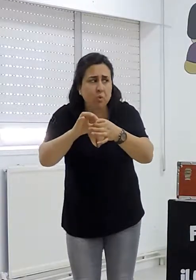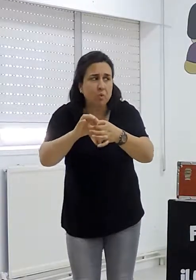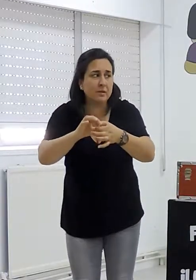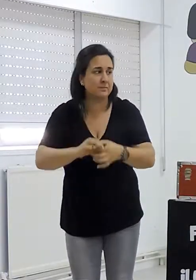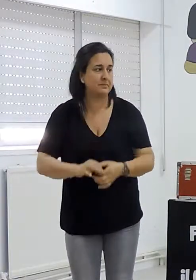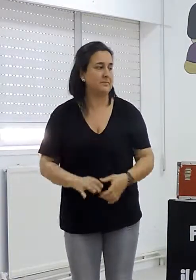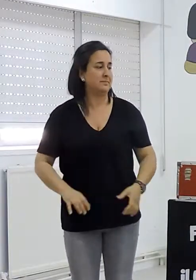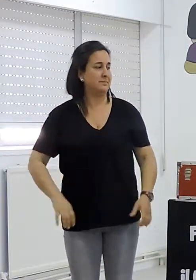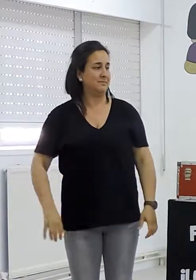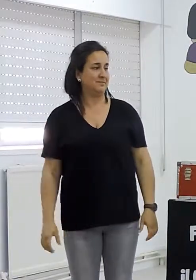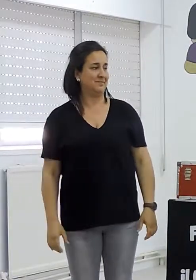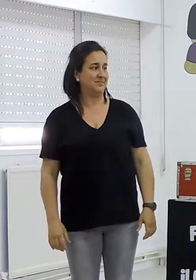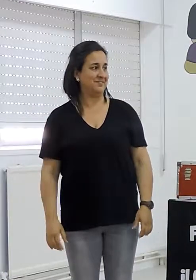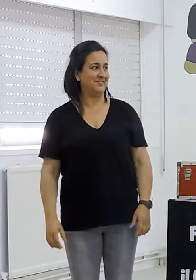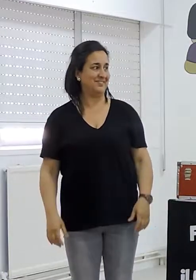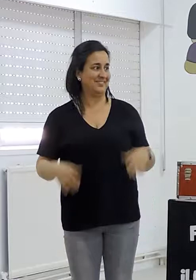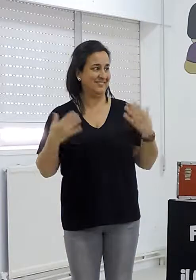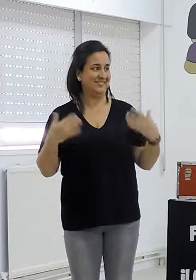soplar.